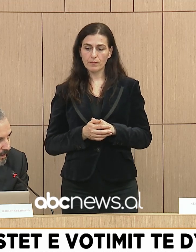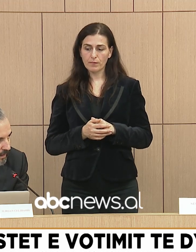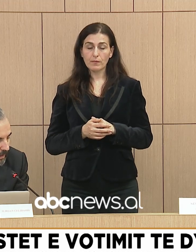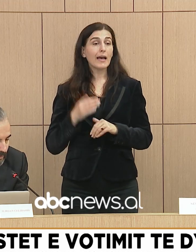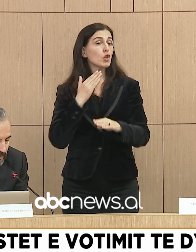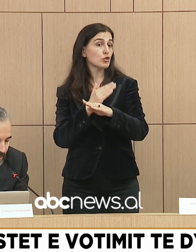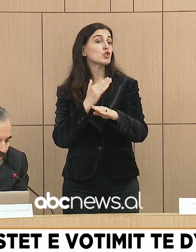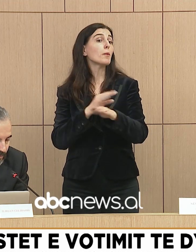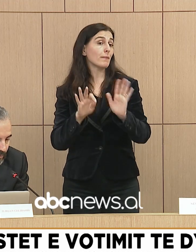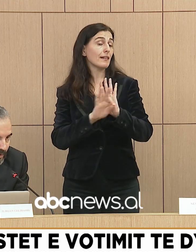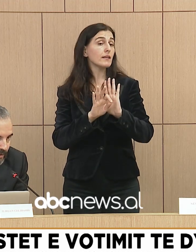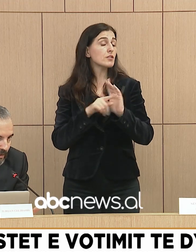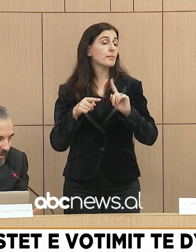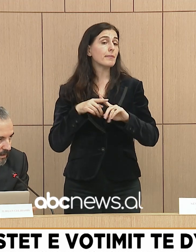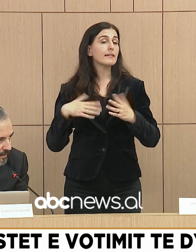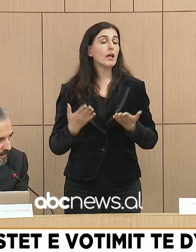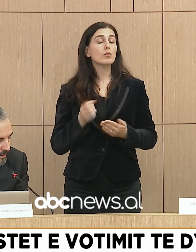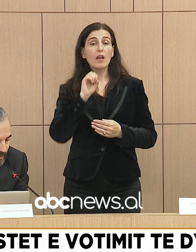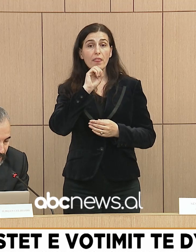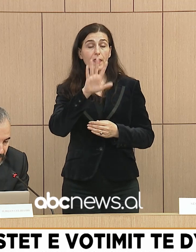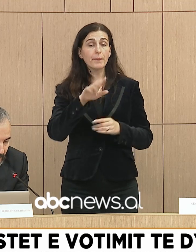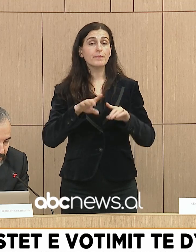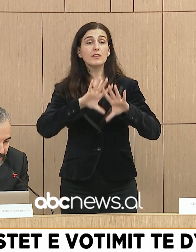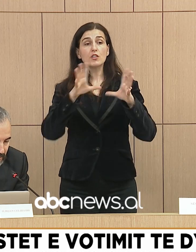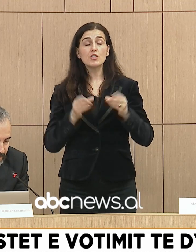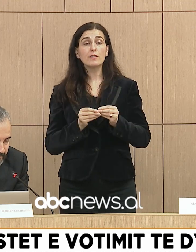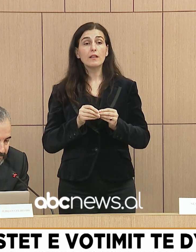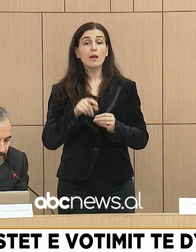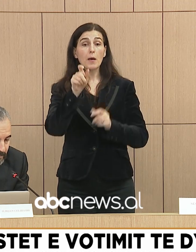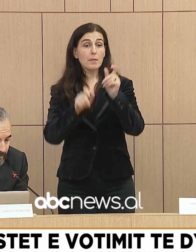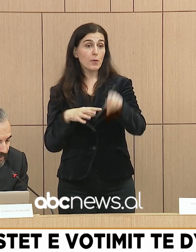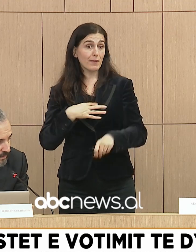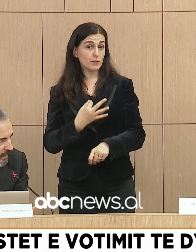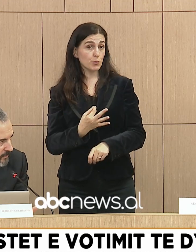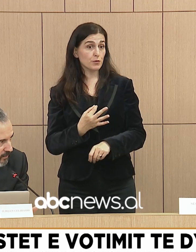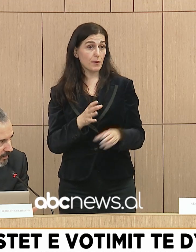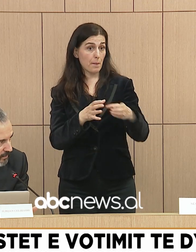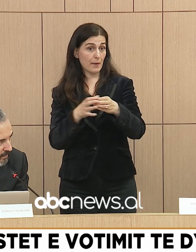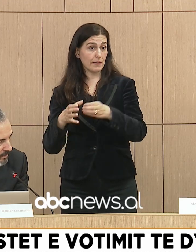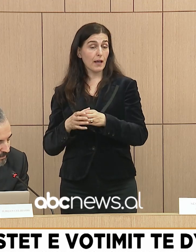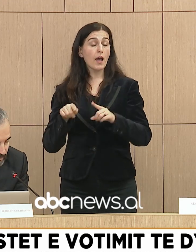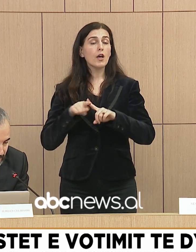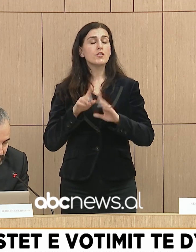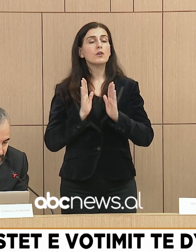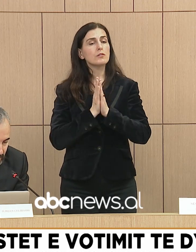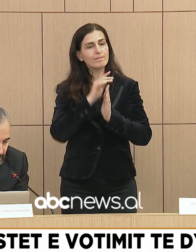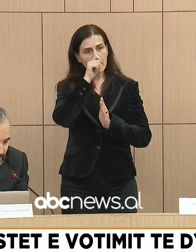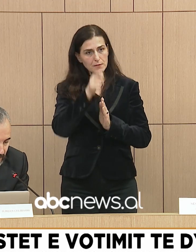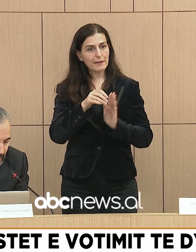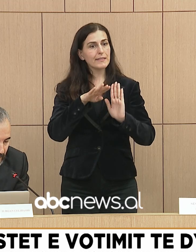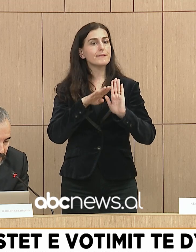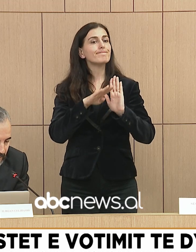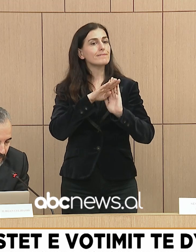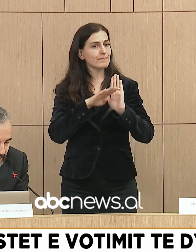të ndaluara nga ligji dhe do t'ju bëja thirrje kandidatëve që ta respektojnë këtë kërkesë të